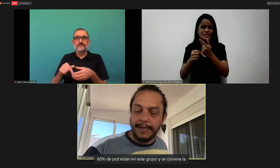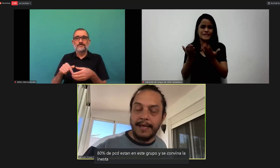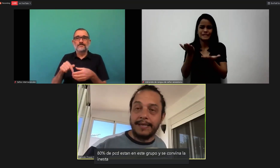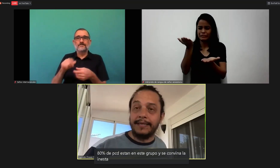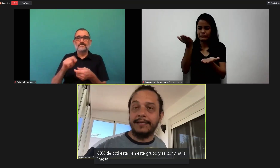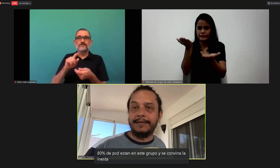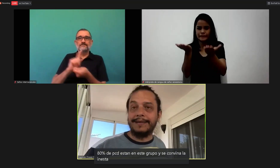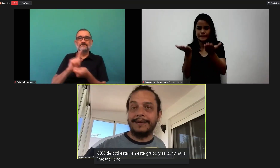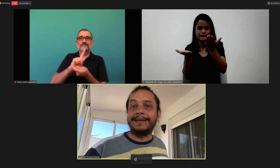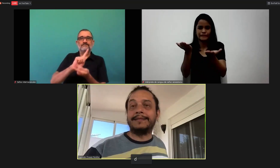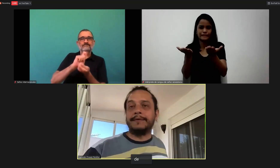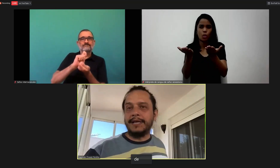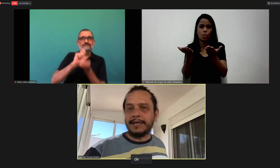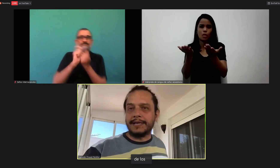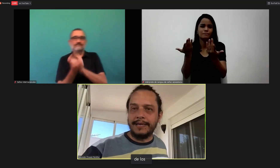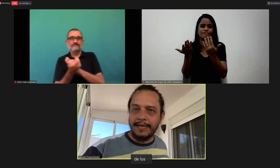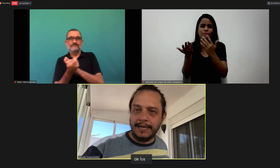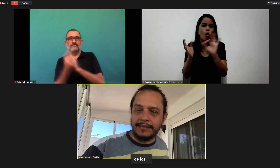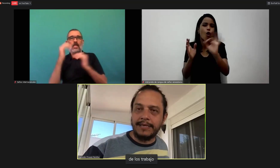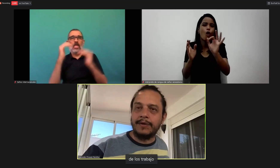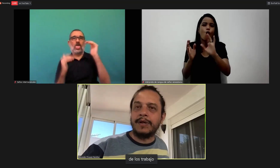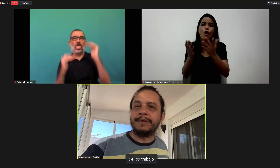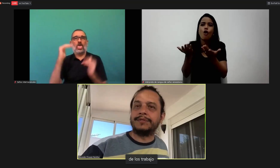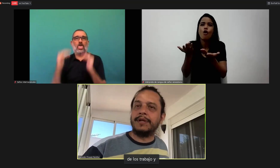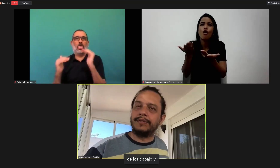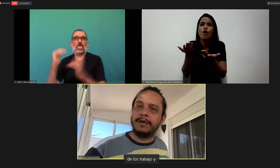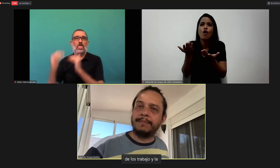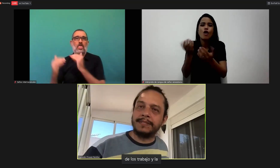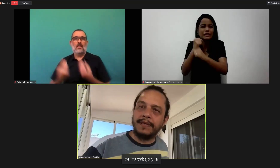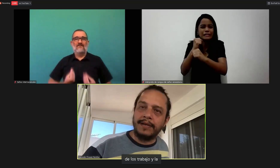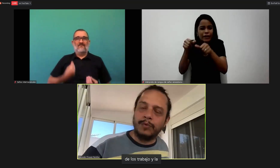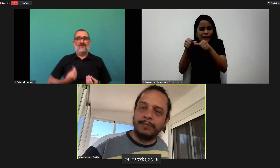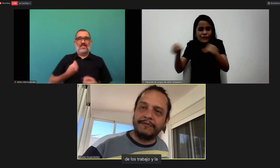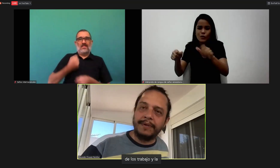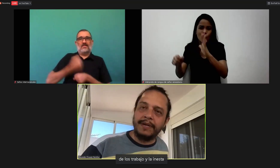discapacidad y la inestabilidad que genera tener una persona con